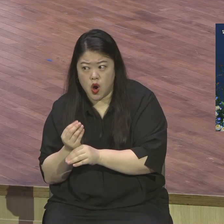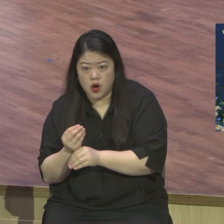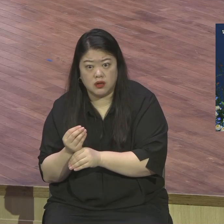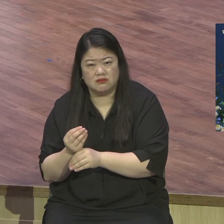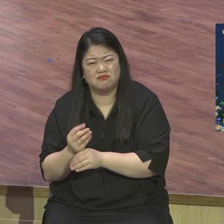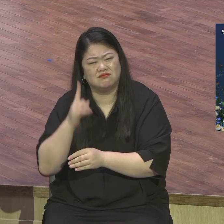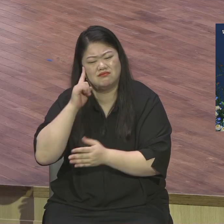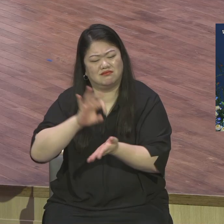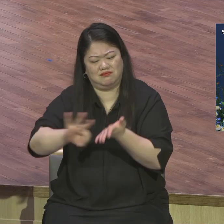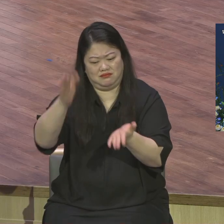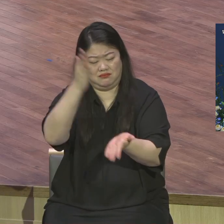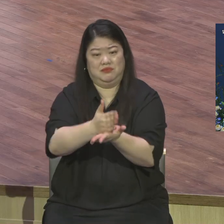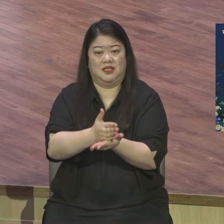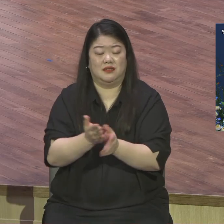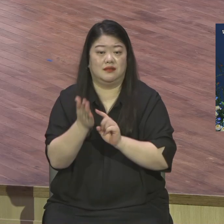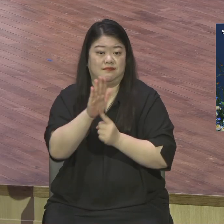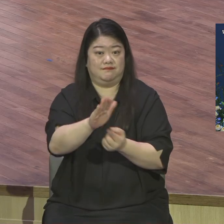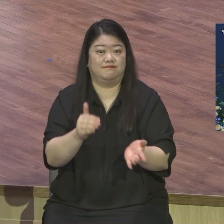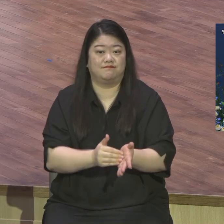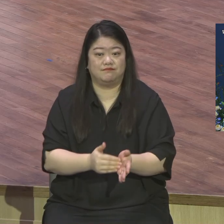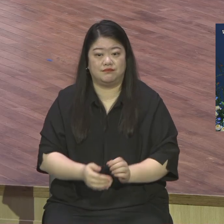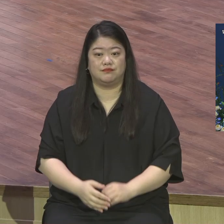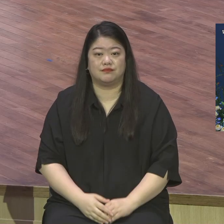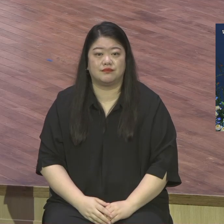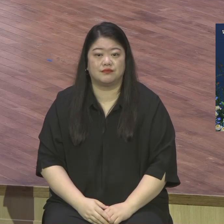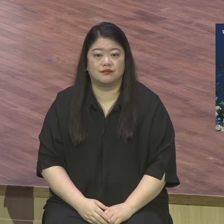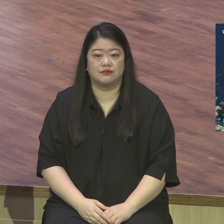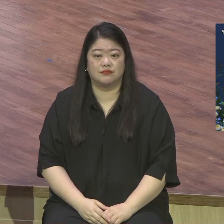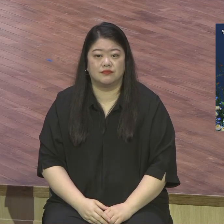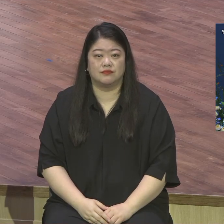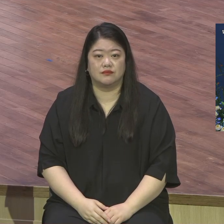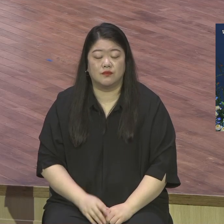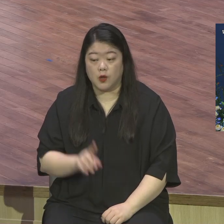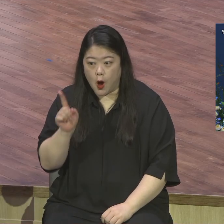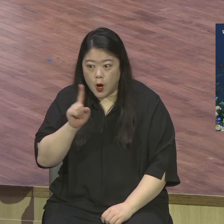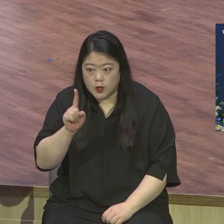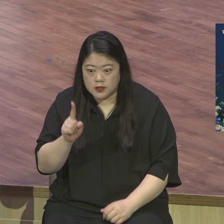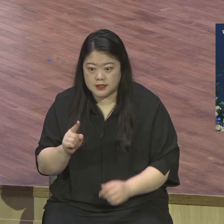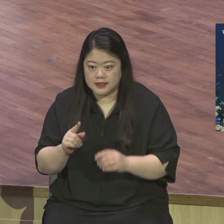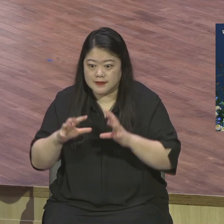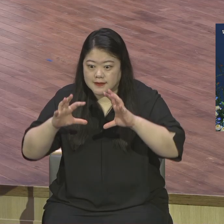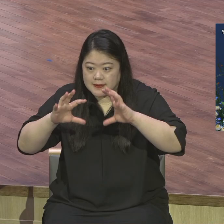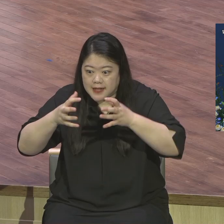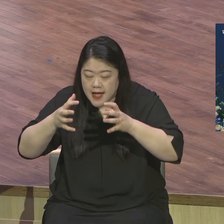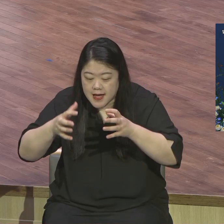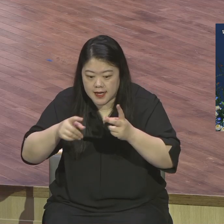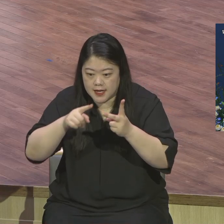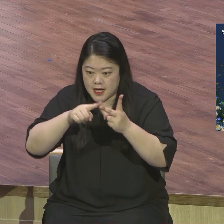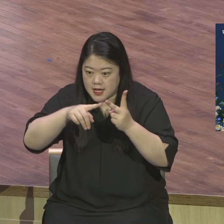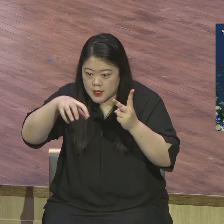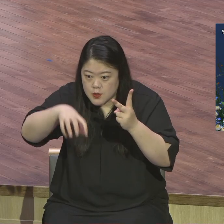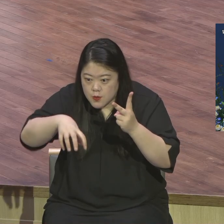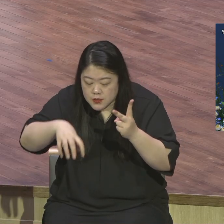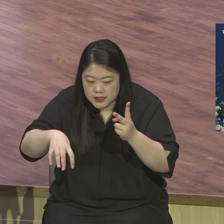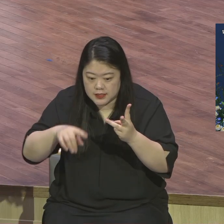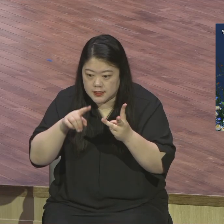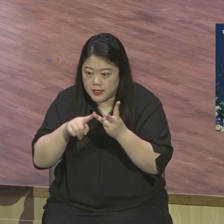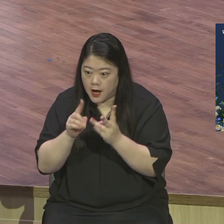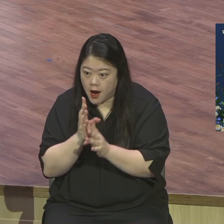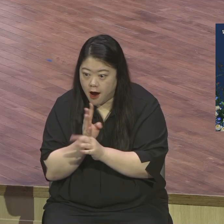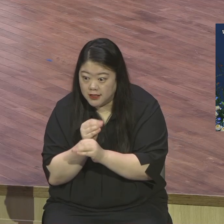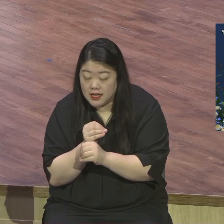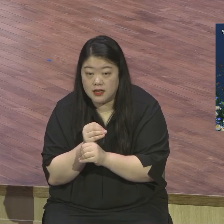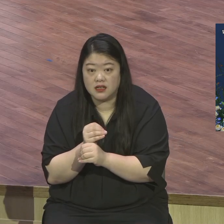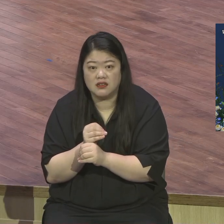특정 시간에 특정 장소에 들어가서 재림을 기다리는 그런 것들 전보다 성경과